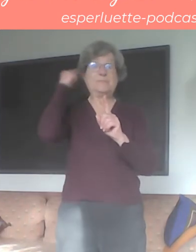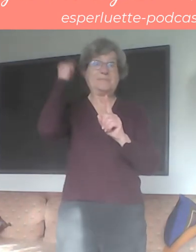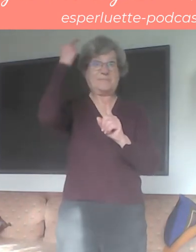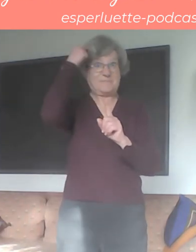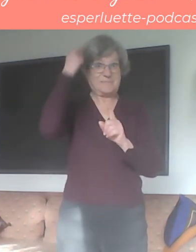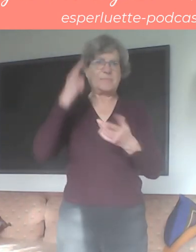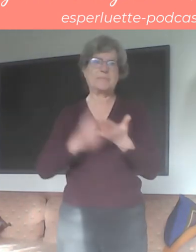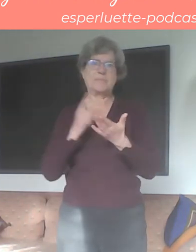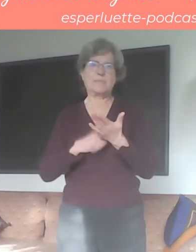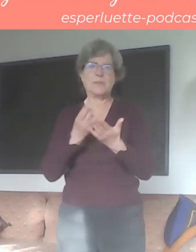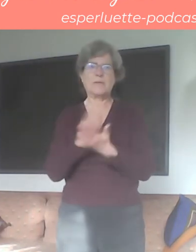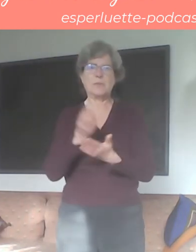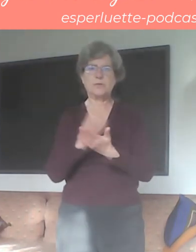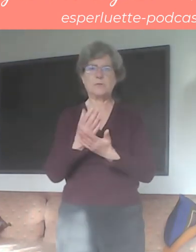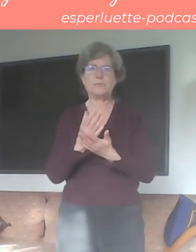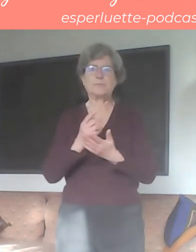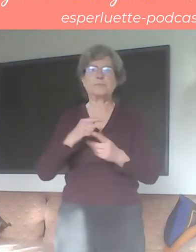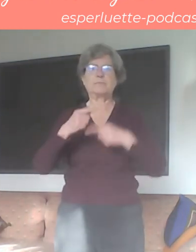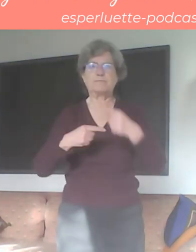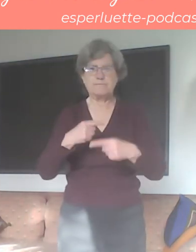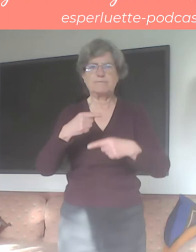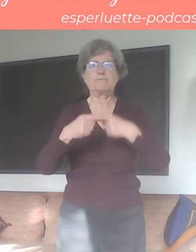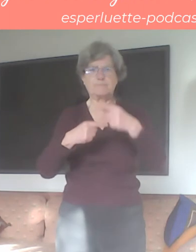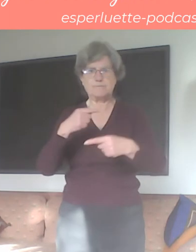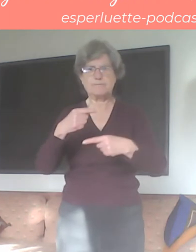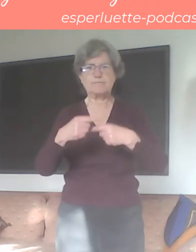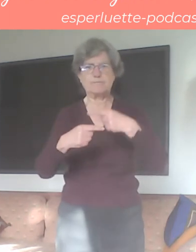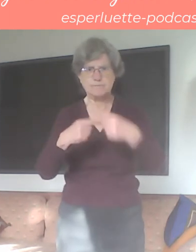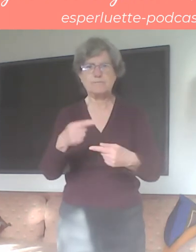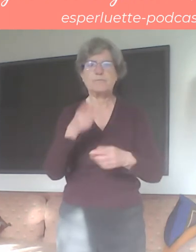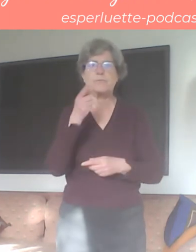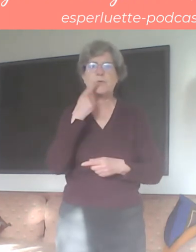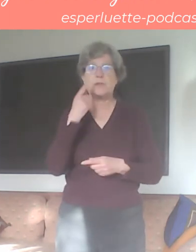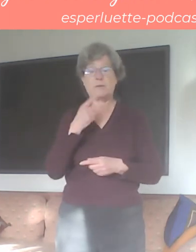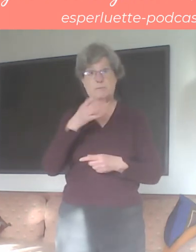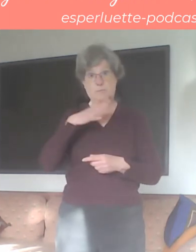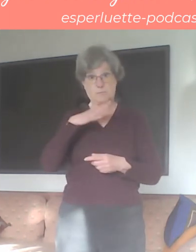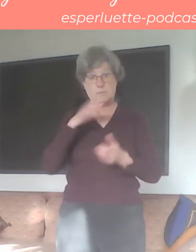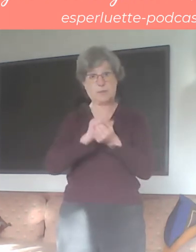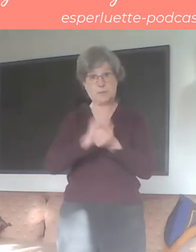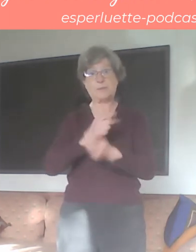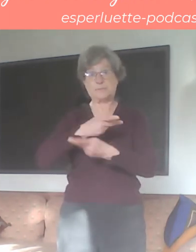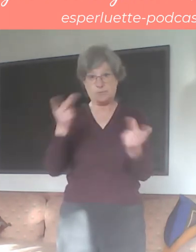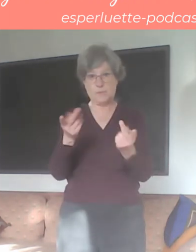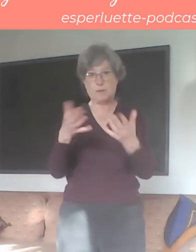dans une école, puisque là c'était un centre, enfin c'était un centre pour sourds, vous entendez la secrétaire qui répond au téléphone et qui